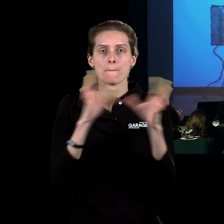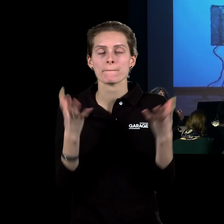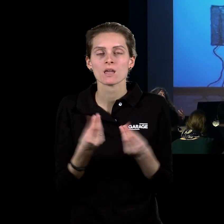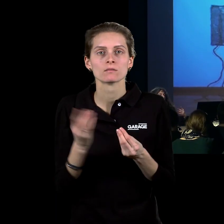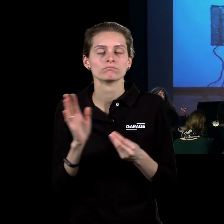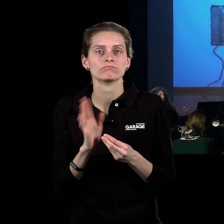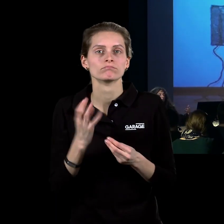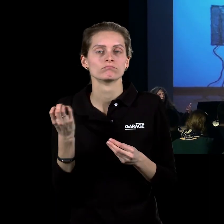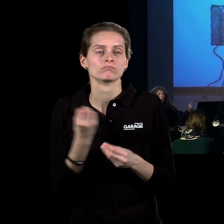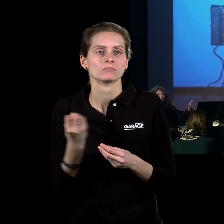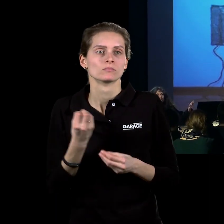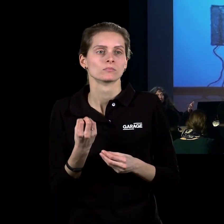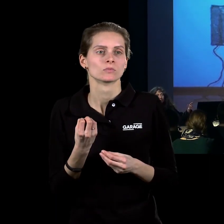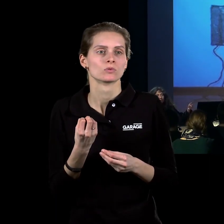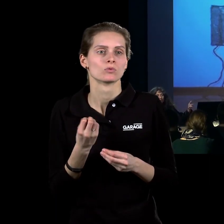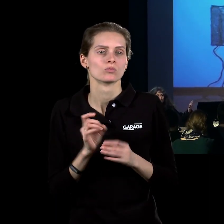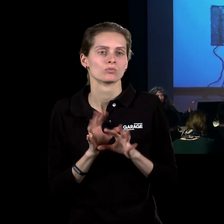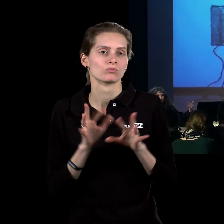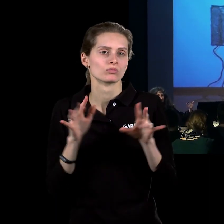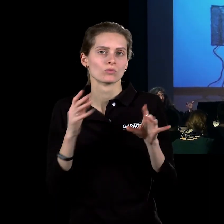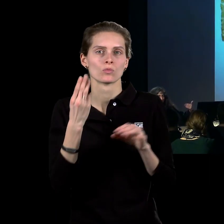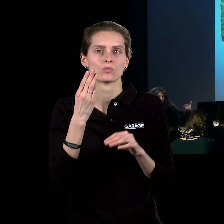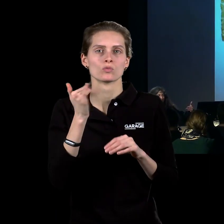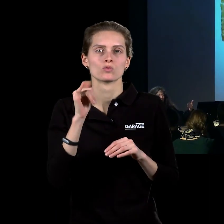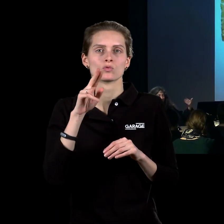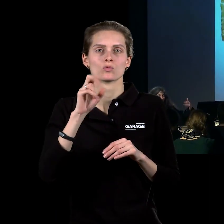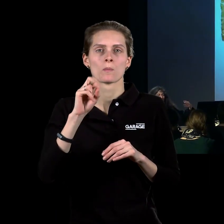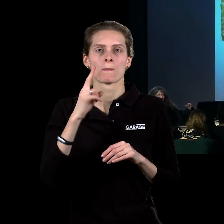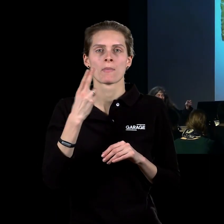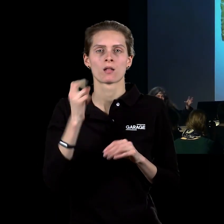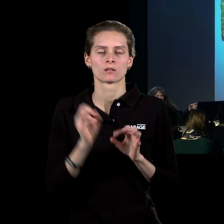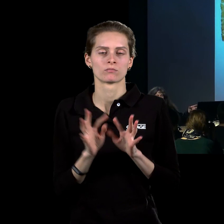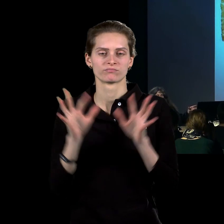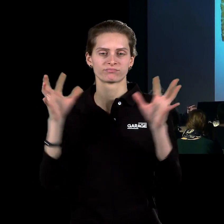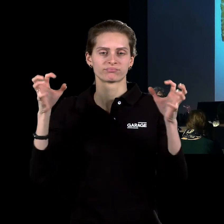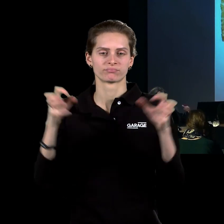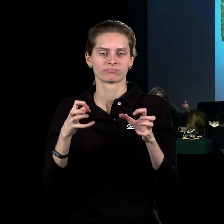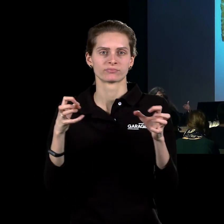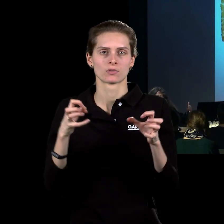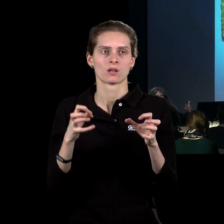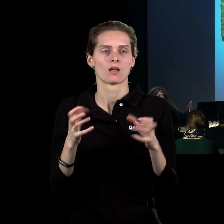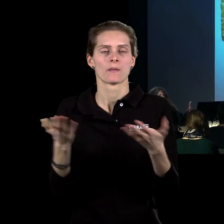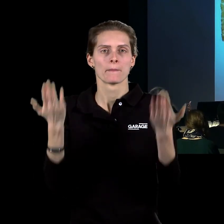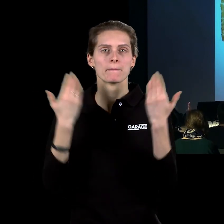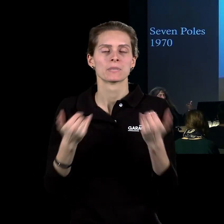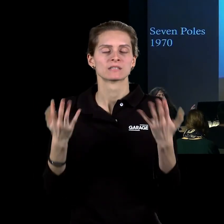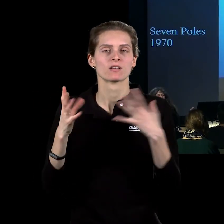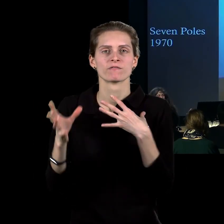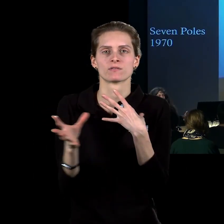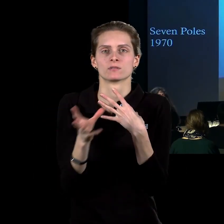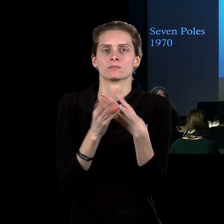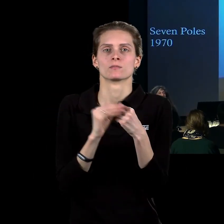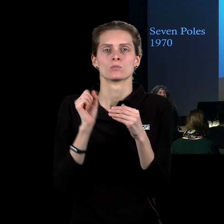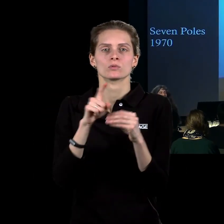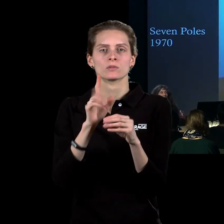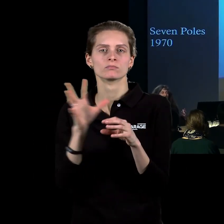какими-то щупальцами, да, чем-то, что призывает к взаимодействию, с чем-то, что может дотянуться